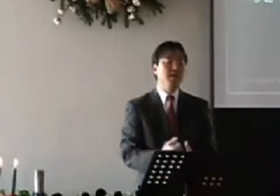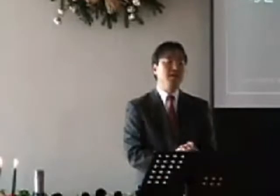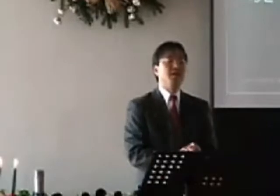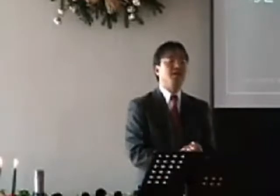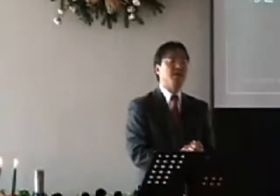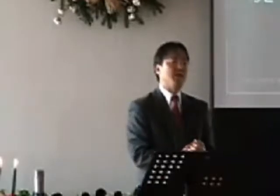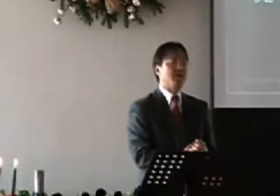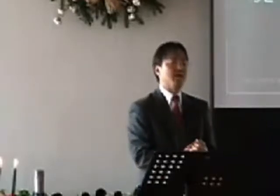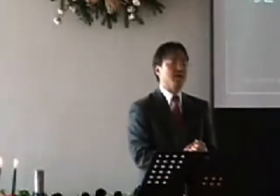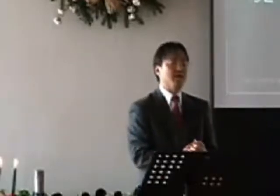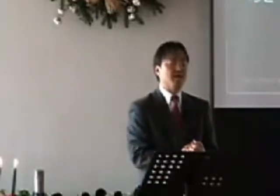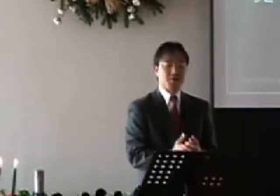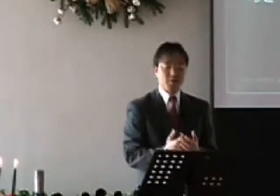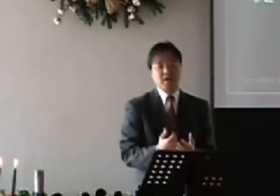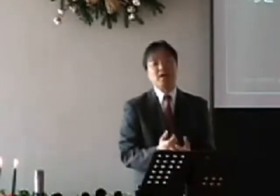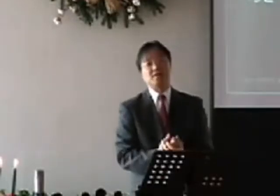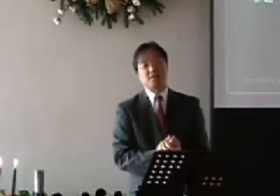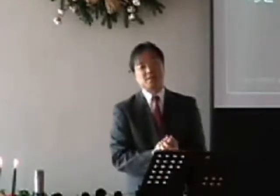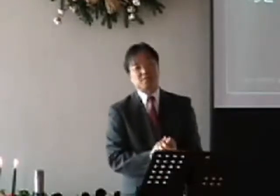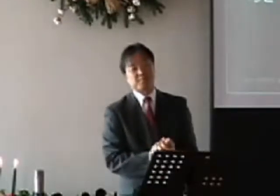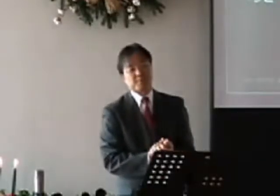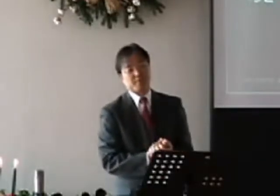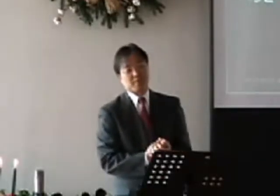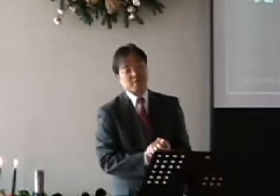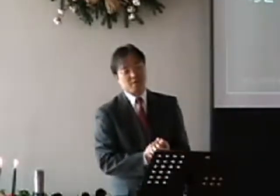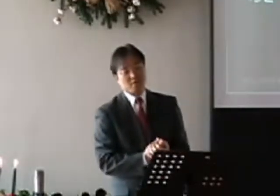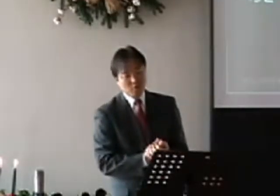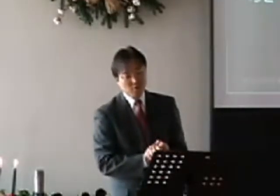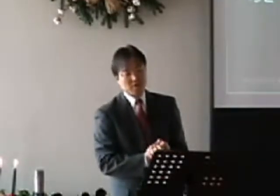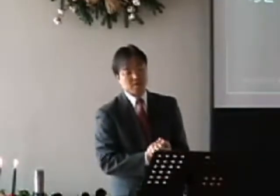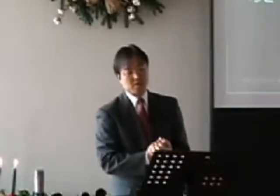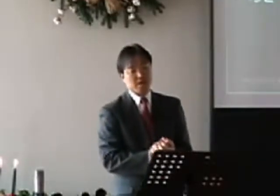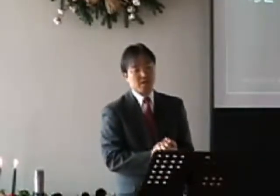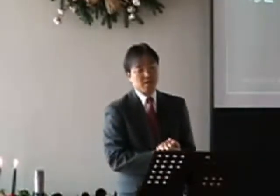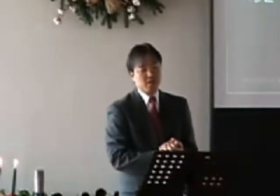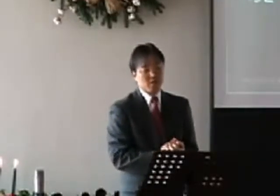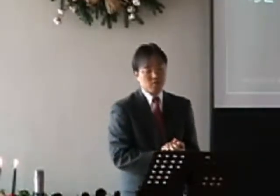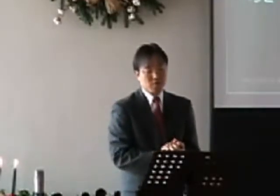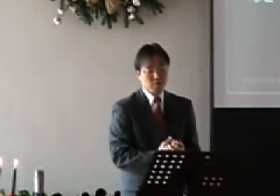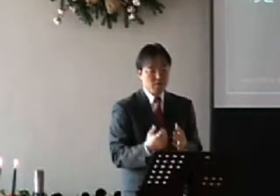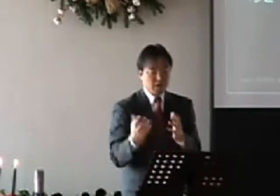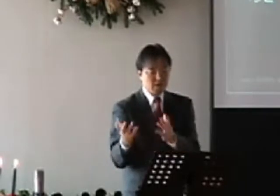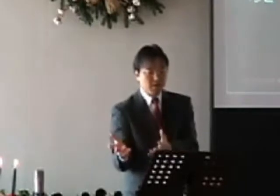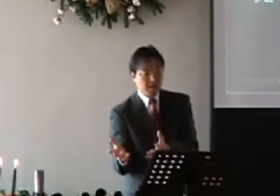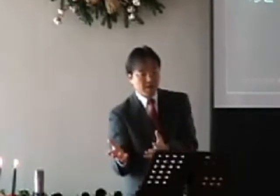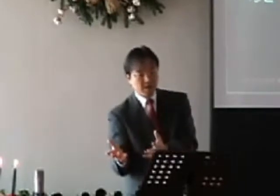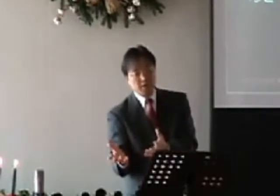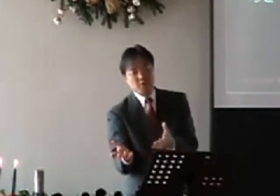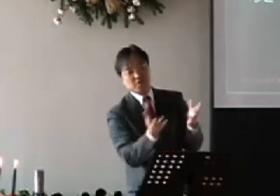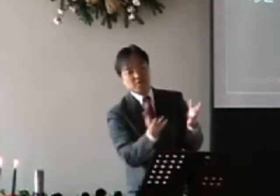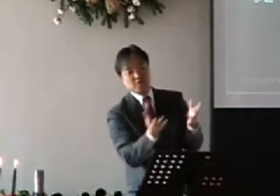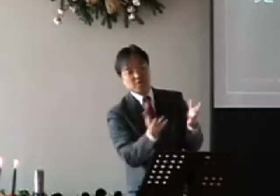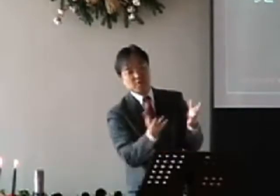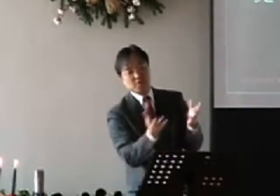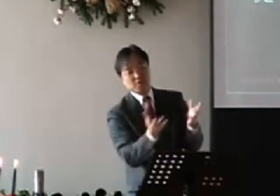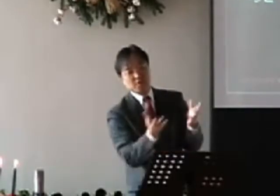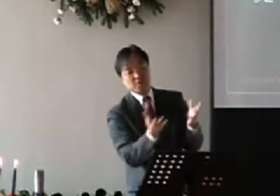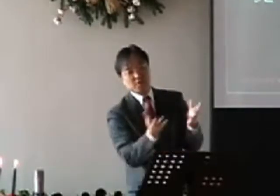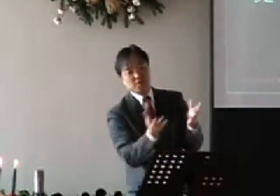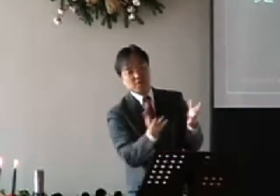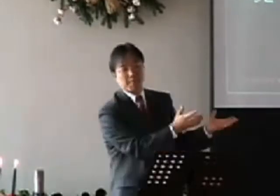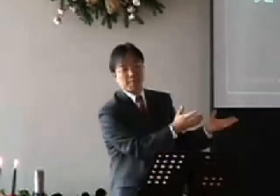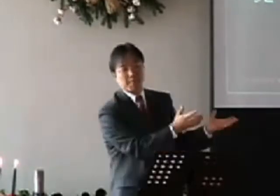けた。見つける喜びね。本当に会えてよかった。見つかってよかったっていうですね、その喜びに溢